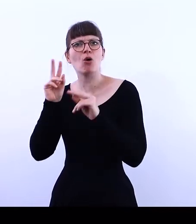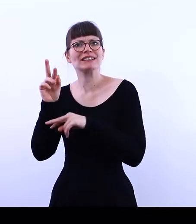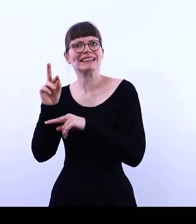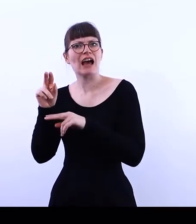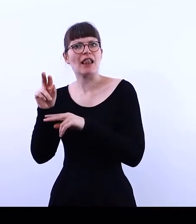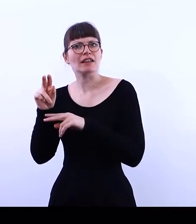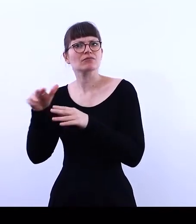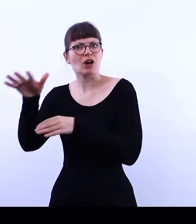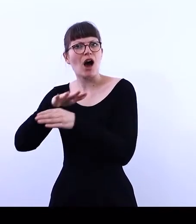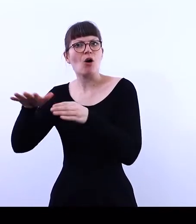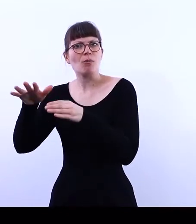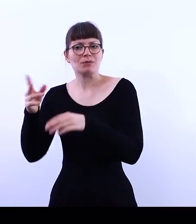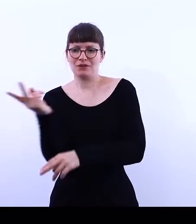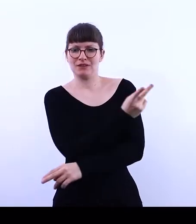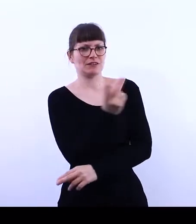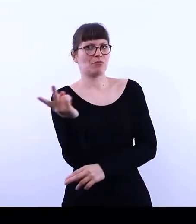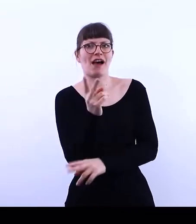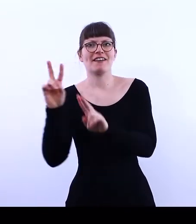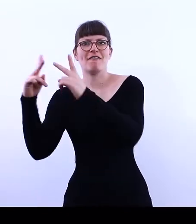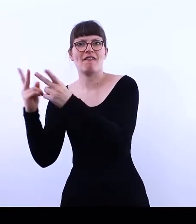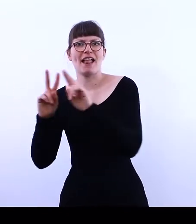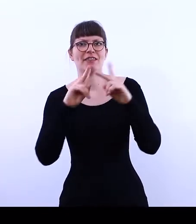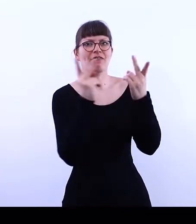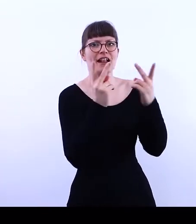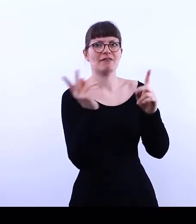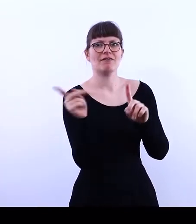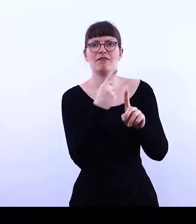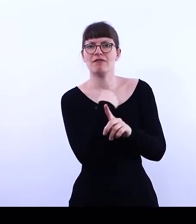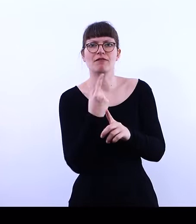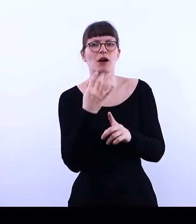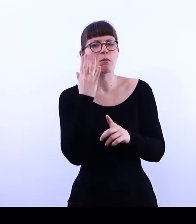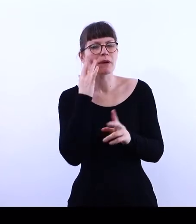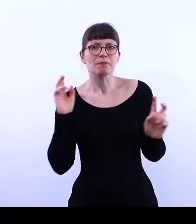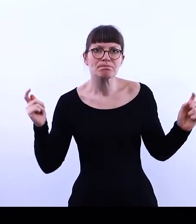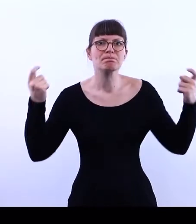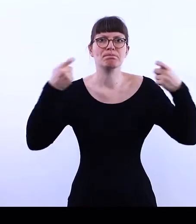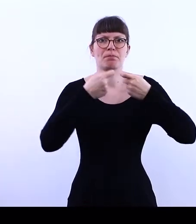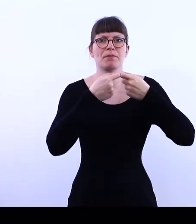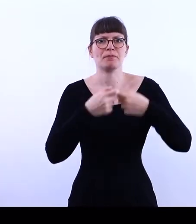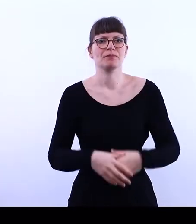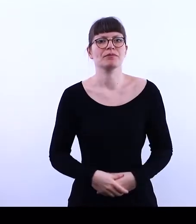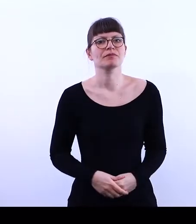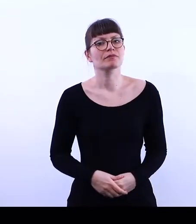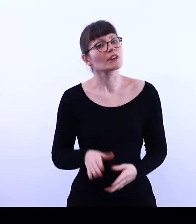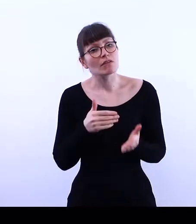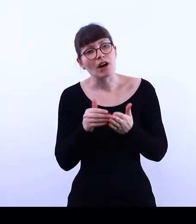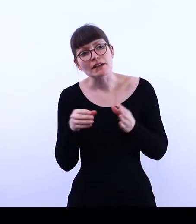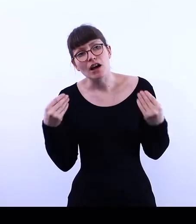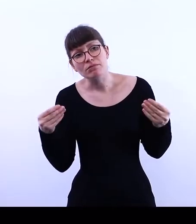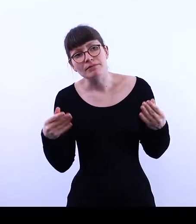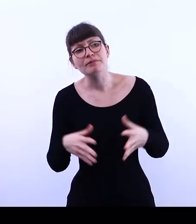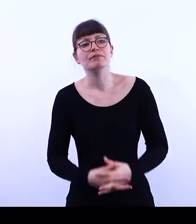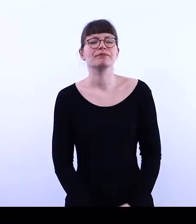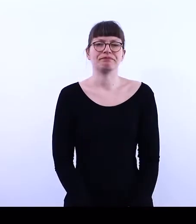Und diese beiden Welten haben wir eigentlich zusammengebracht. In der Folie mal bitte weiter klicken.